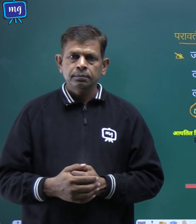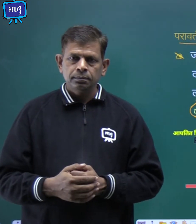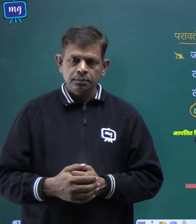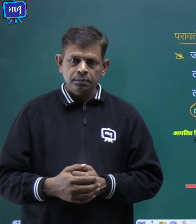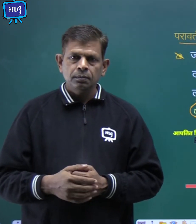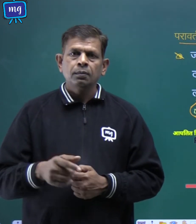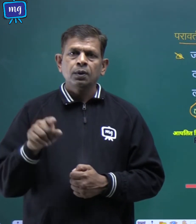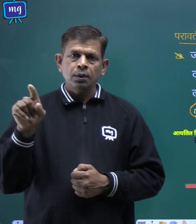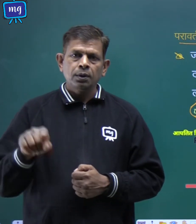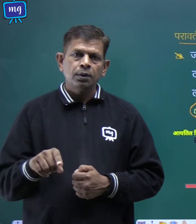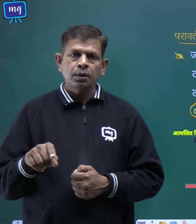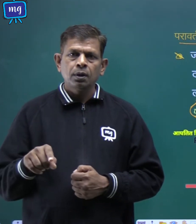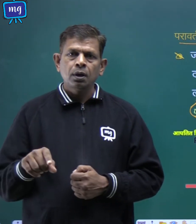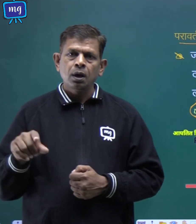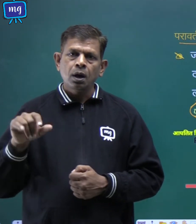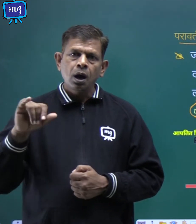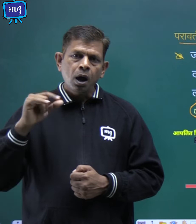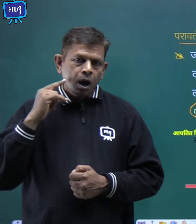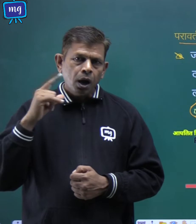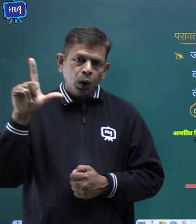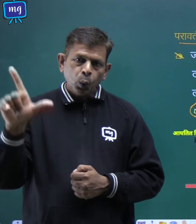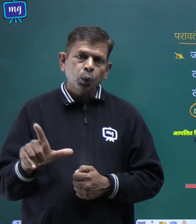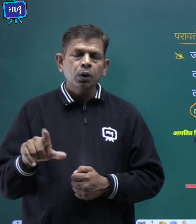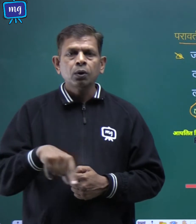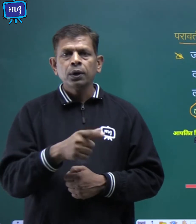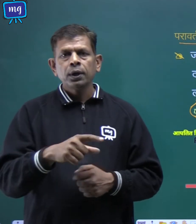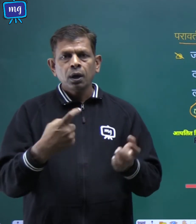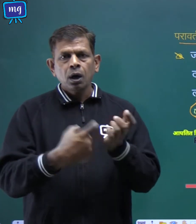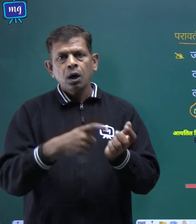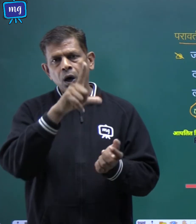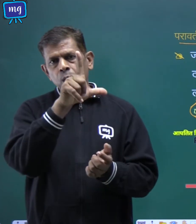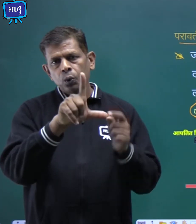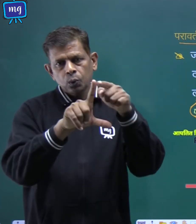ये आपतन कोण है और ये परावर्तन कोण है।